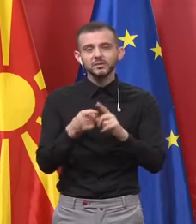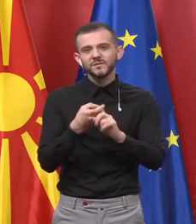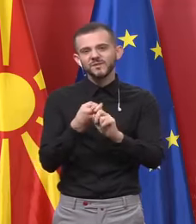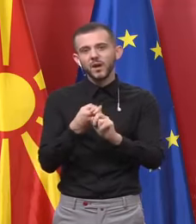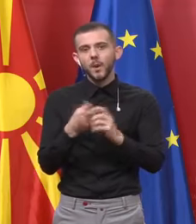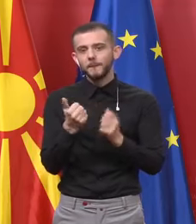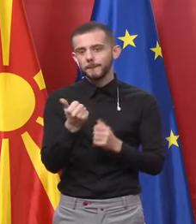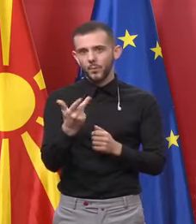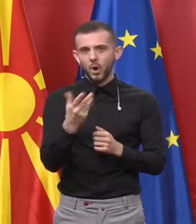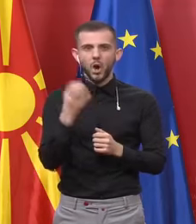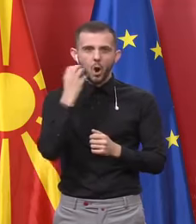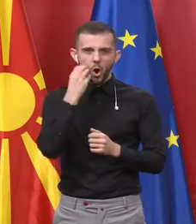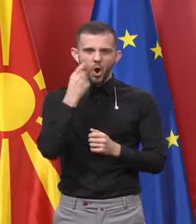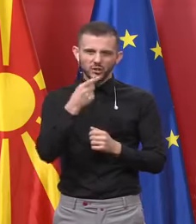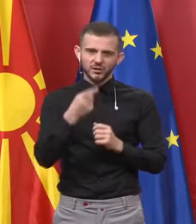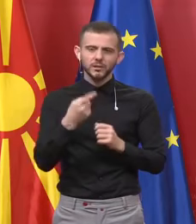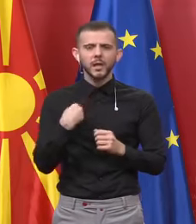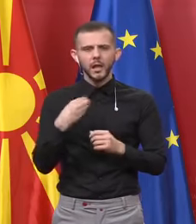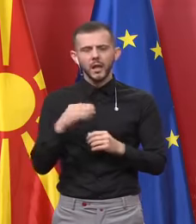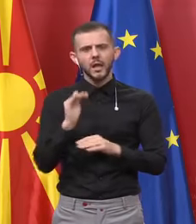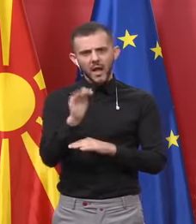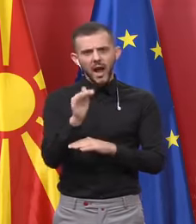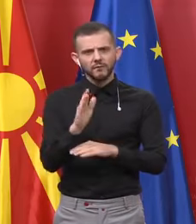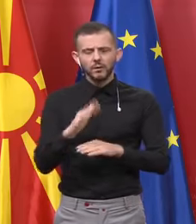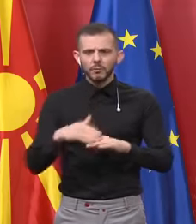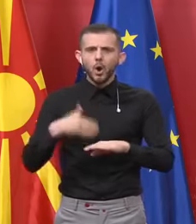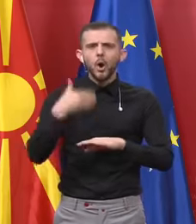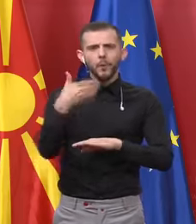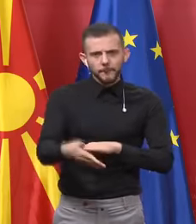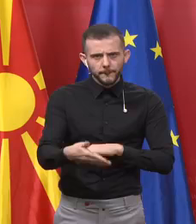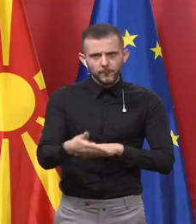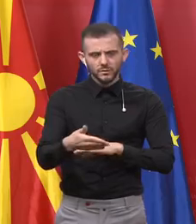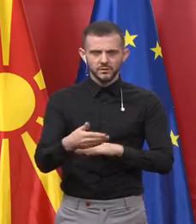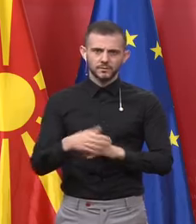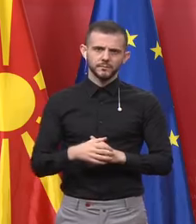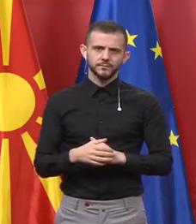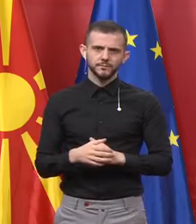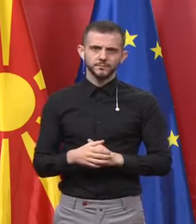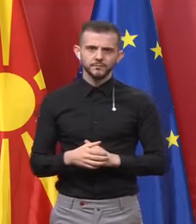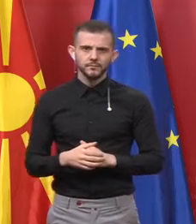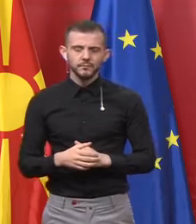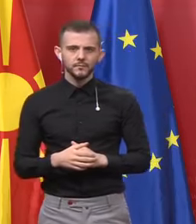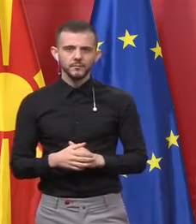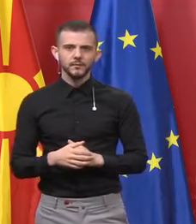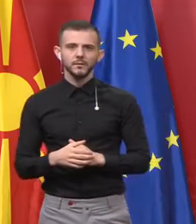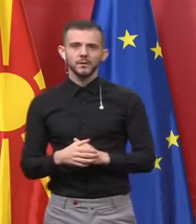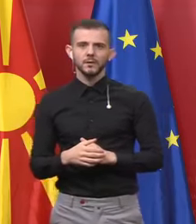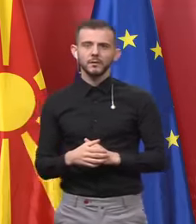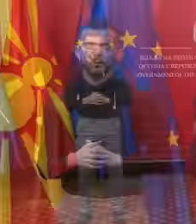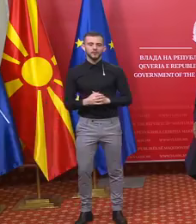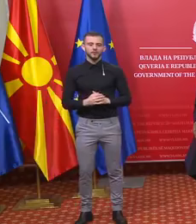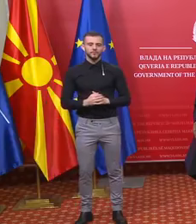на Кочани да ве известам непосредно после пресконференцијата.